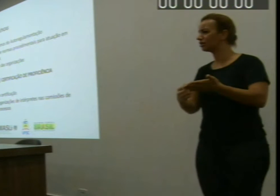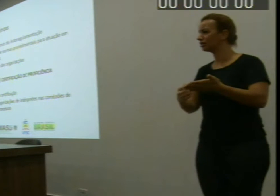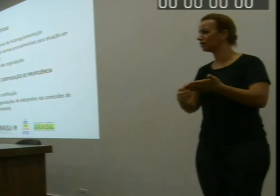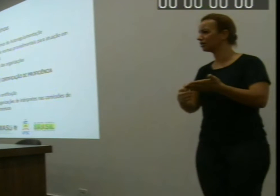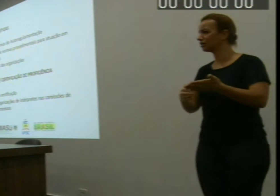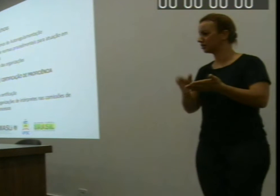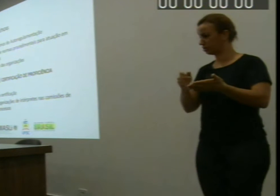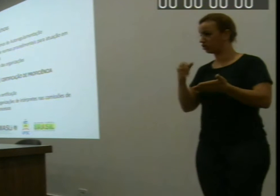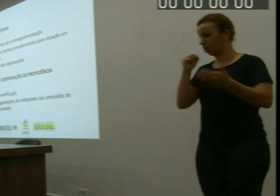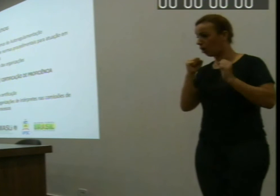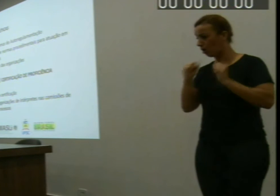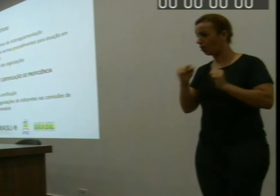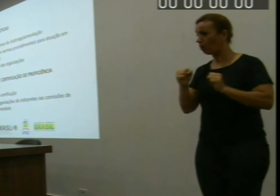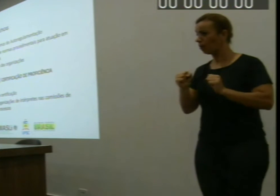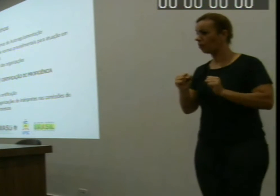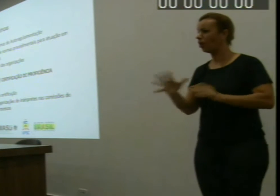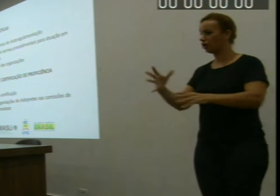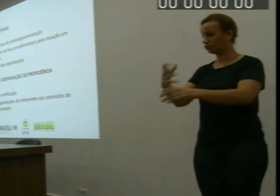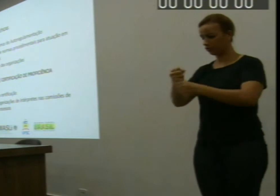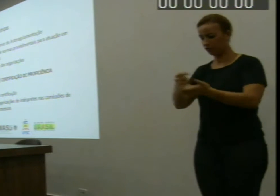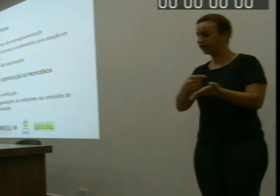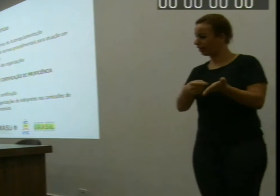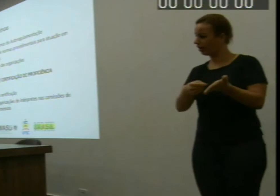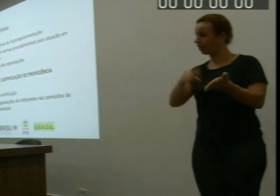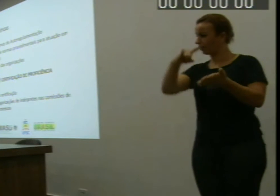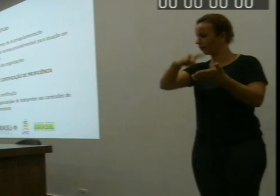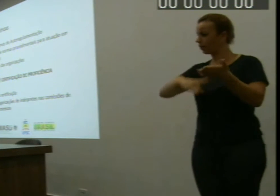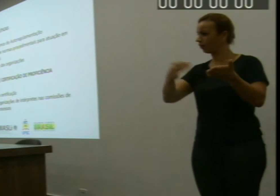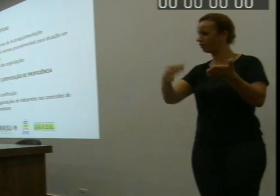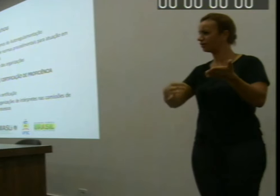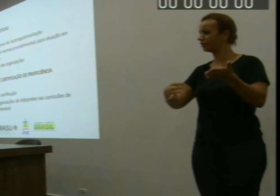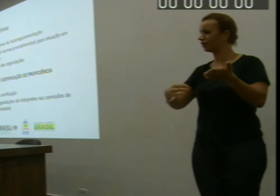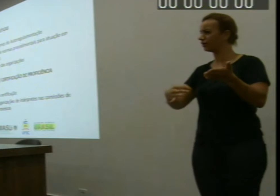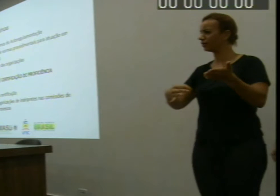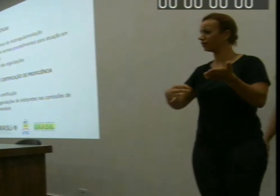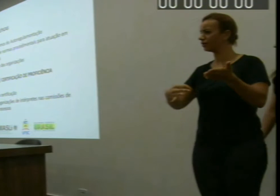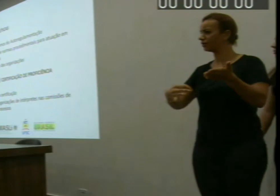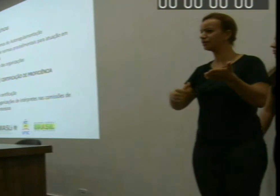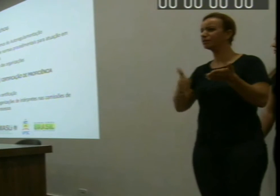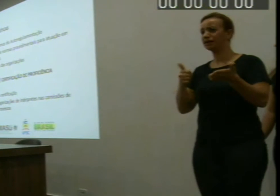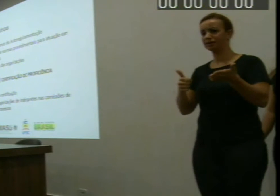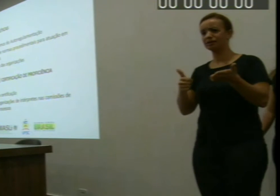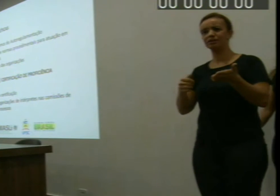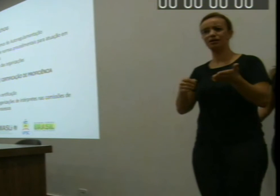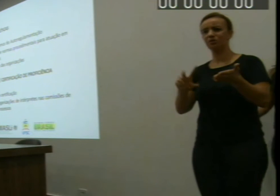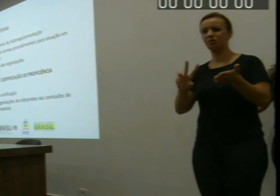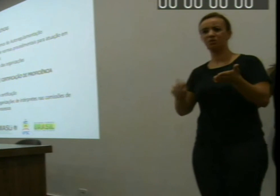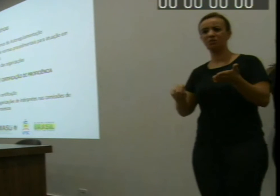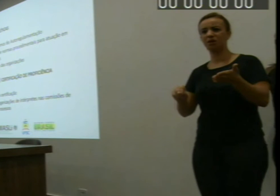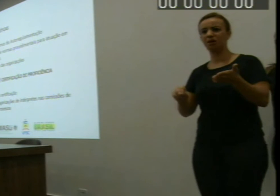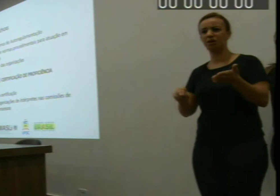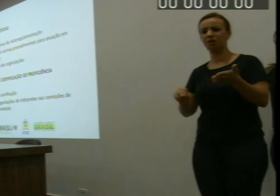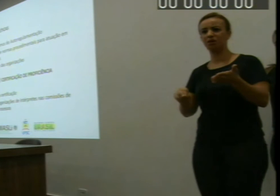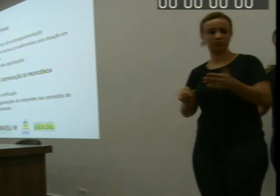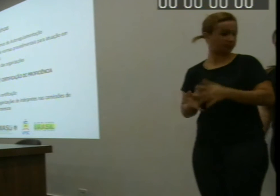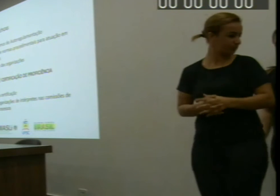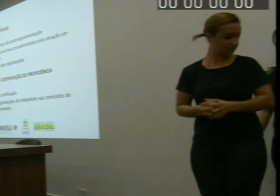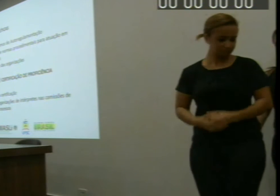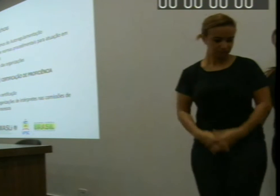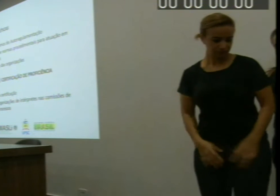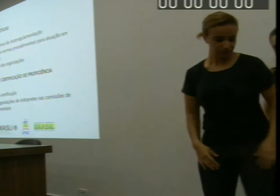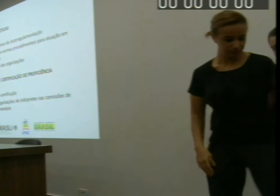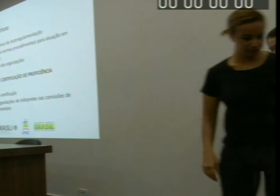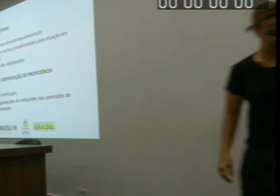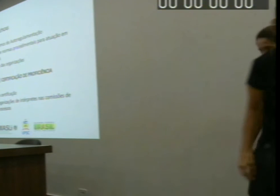dizendo que não é viu eu estou apenas fazendo uma reflexão Será que ela é suficiente Será que o tempo é suficiente Será que ela